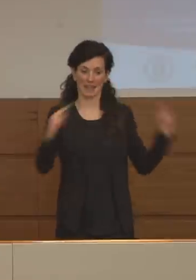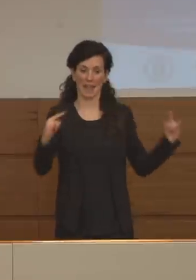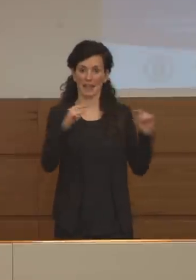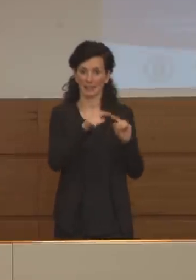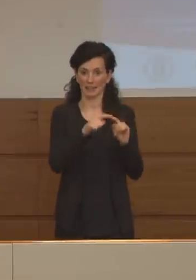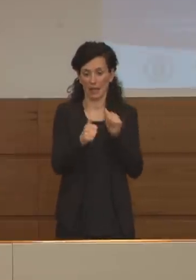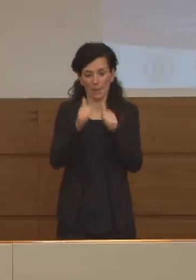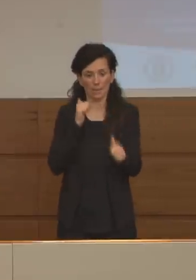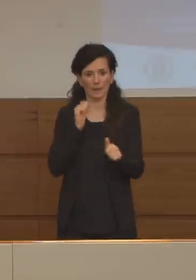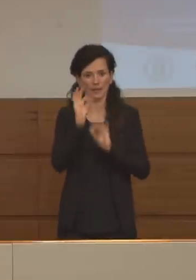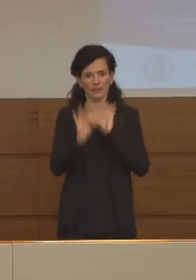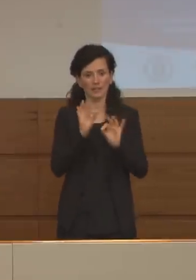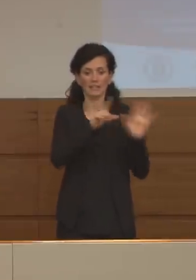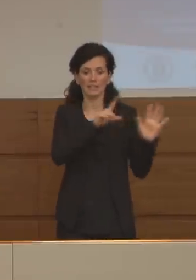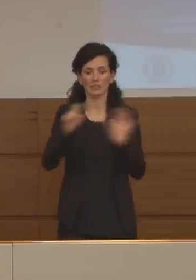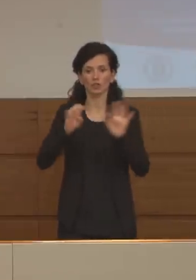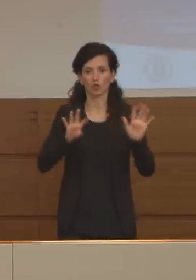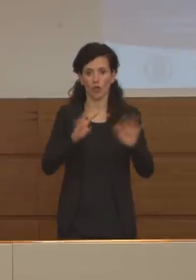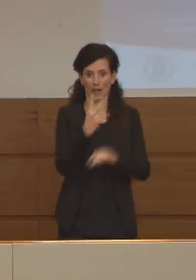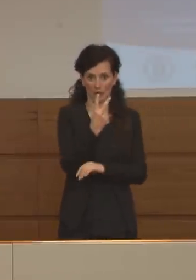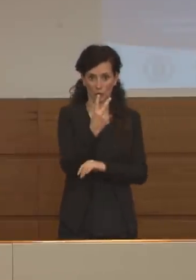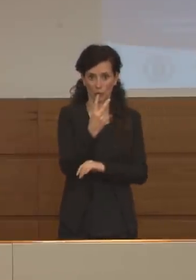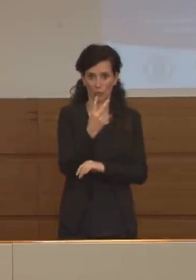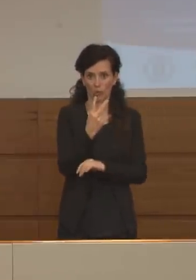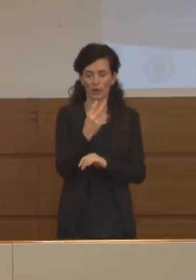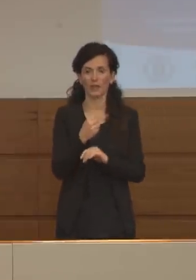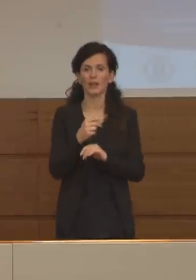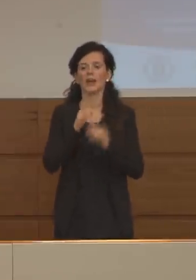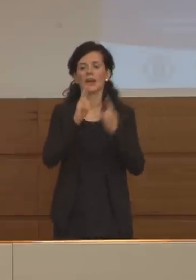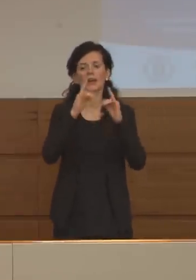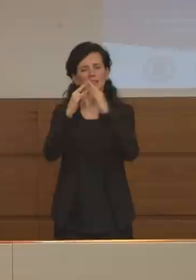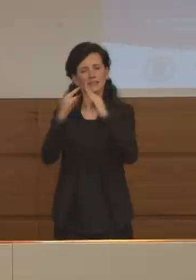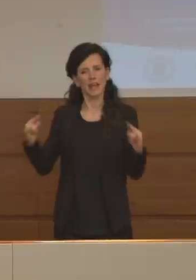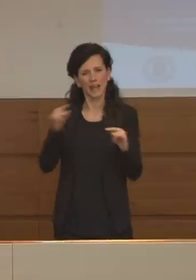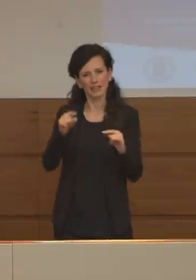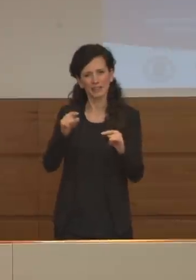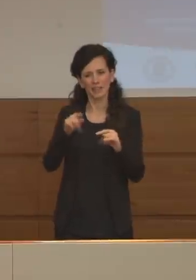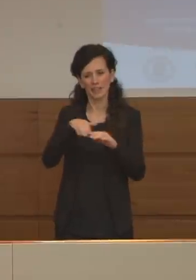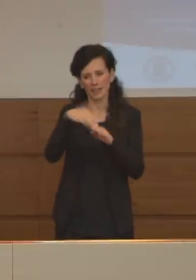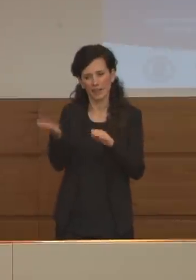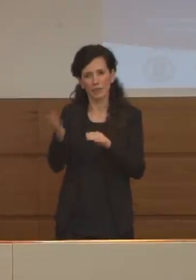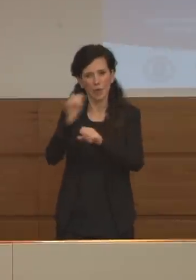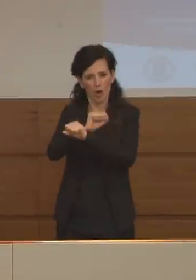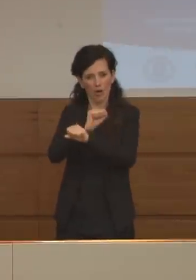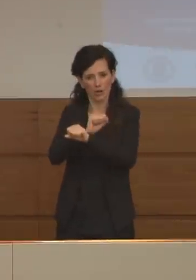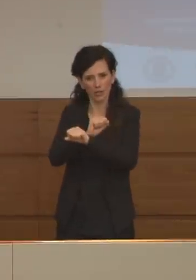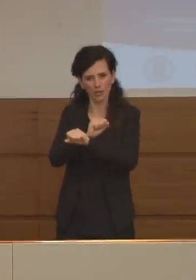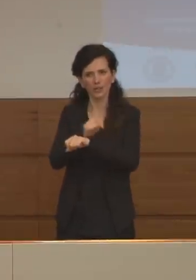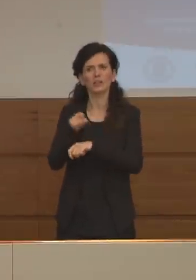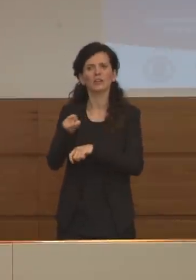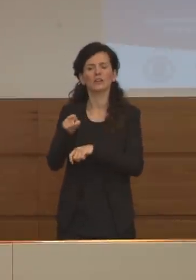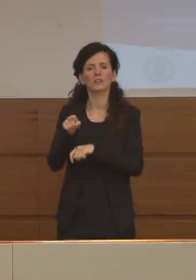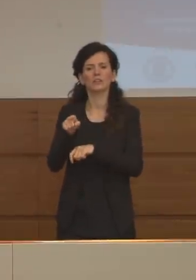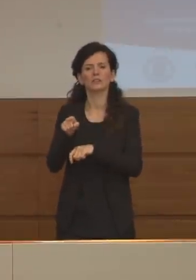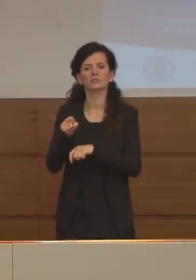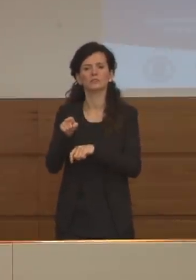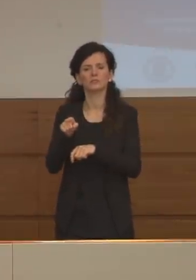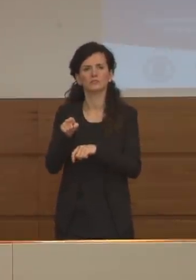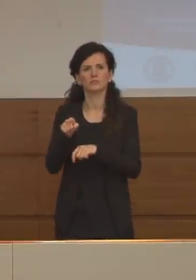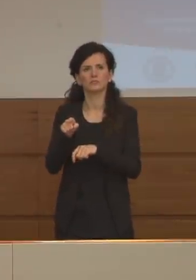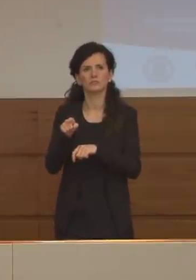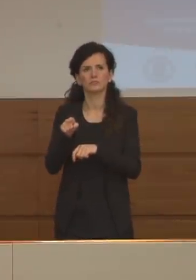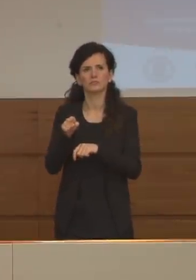sono 792 mentre le tende di pre triace negli istituti penitenziari sono